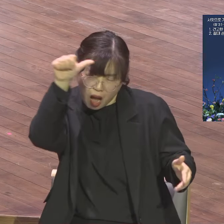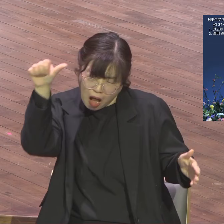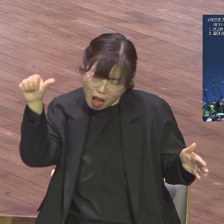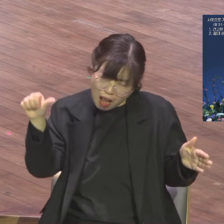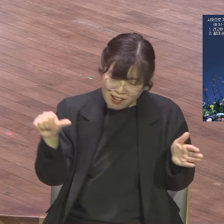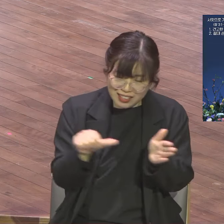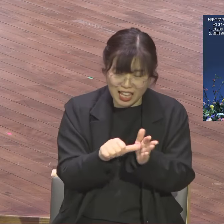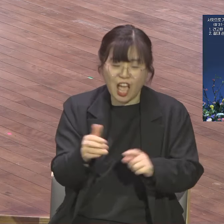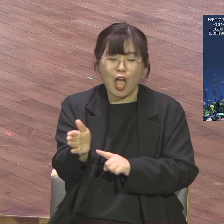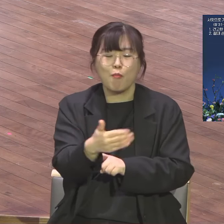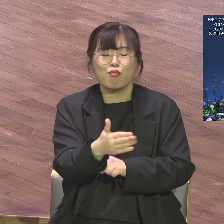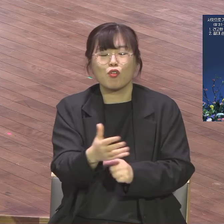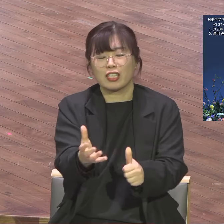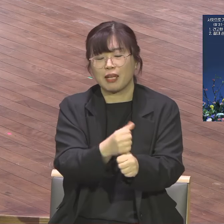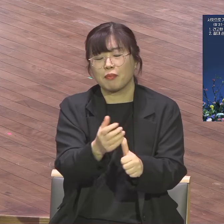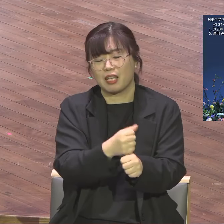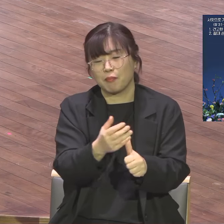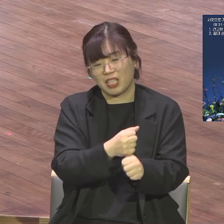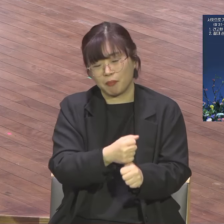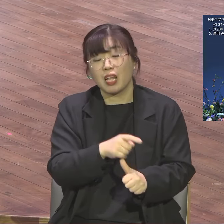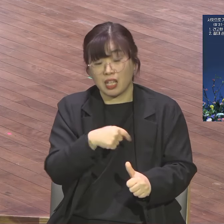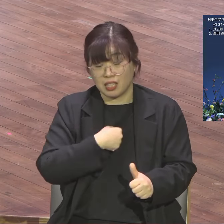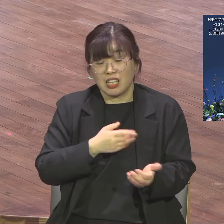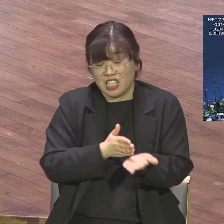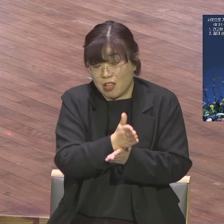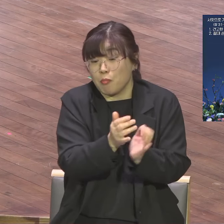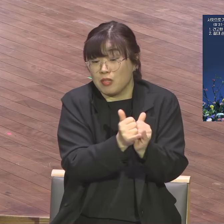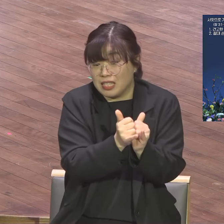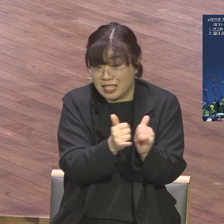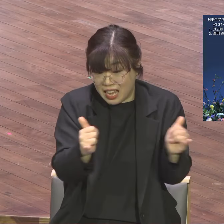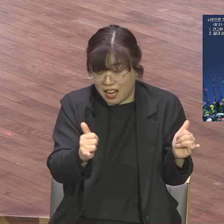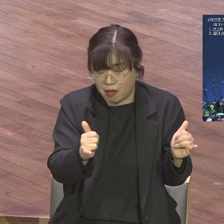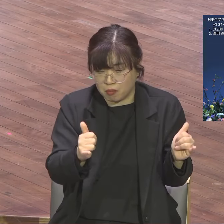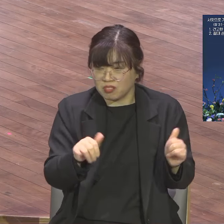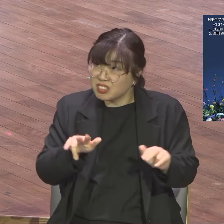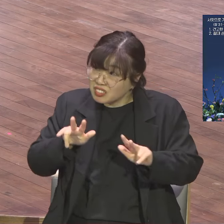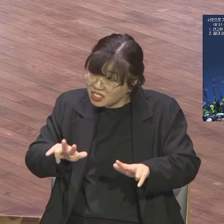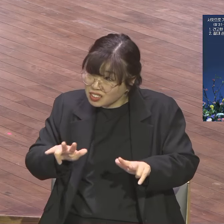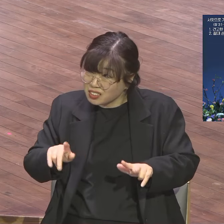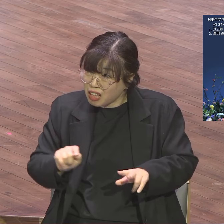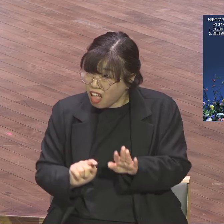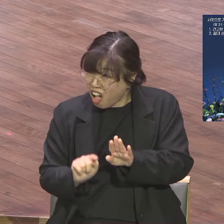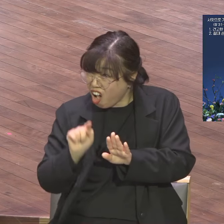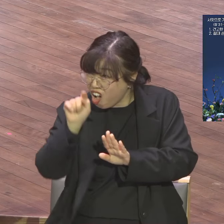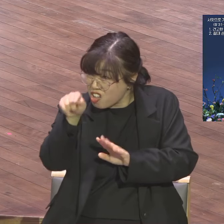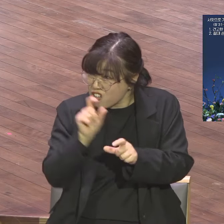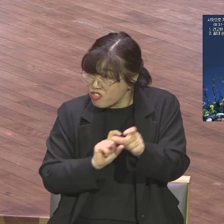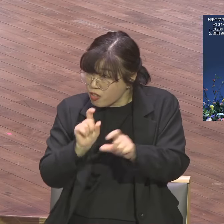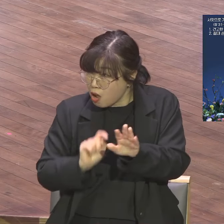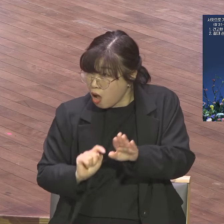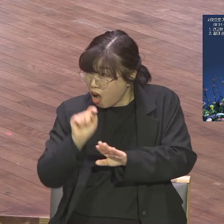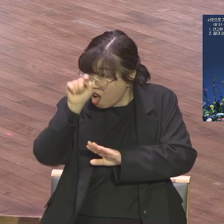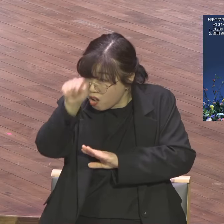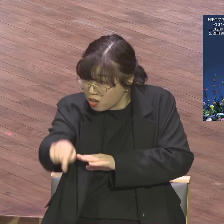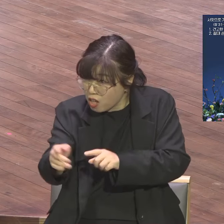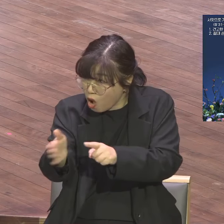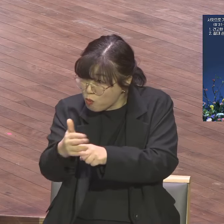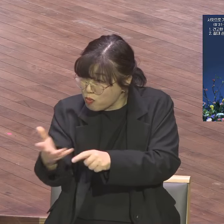그 시간에 그 대낮에 깊은 데 가서 그물 던지라. 깊은 데 고기 없는